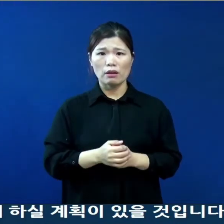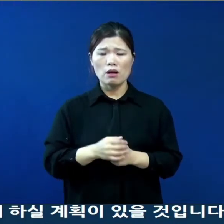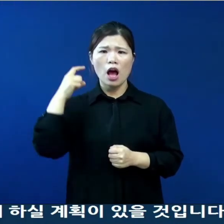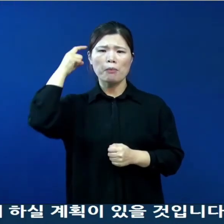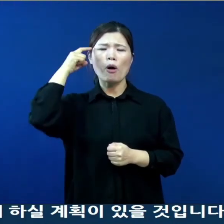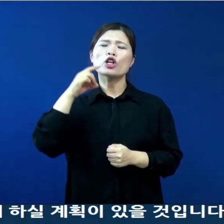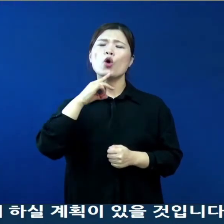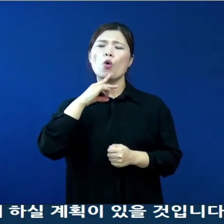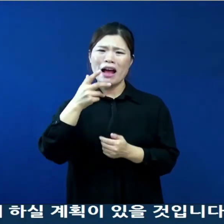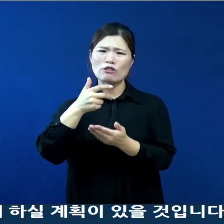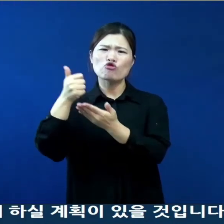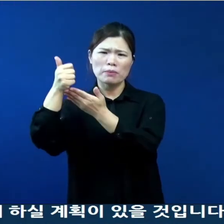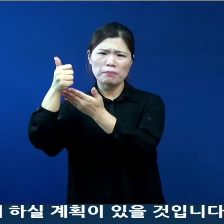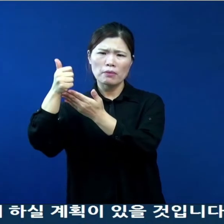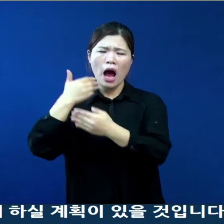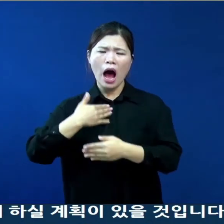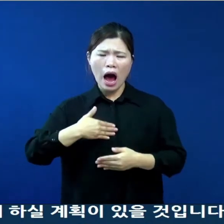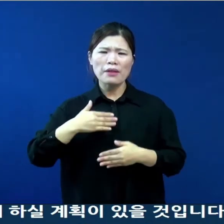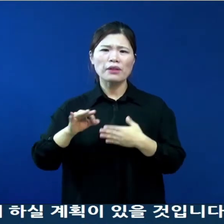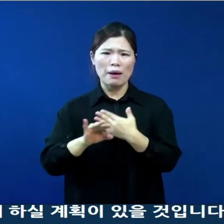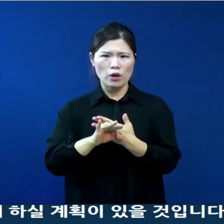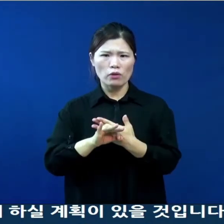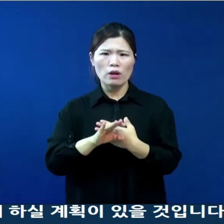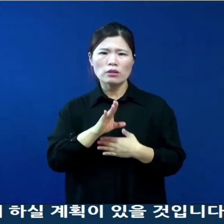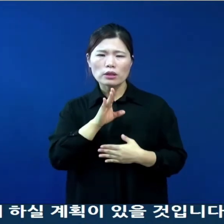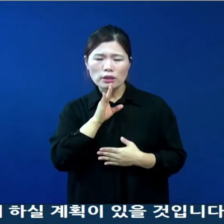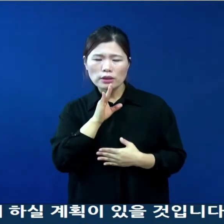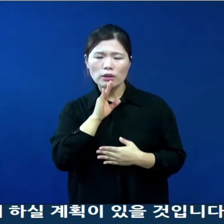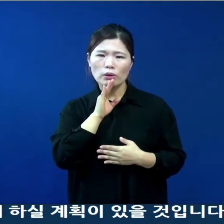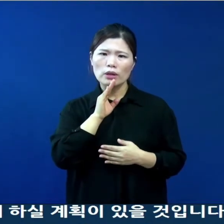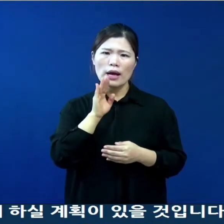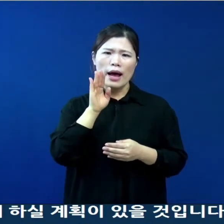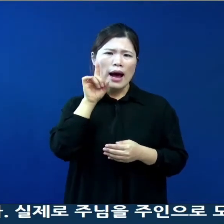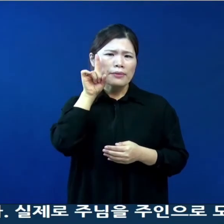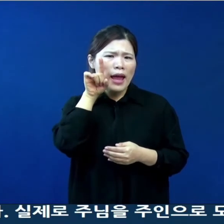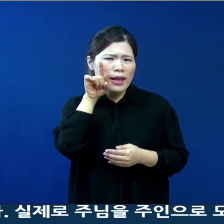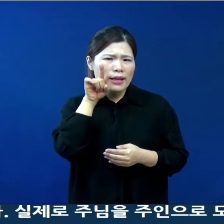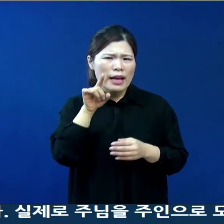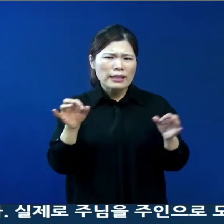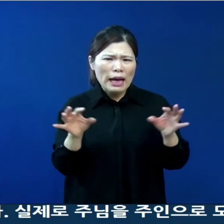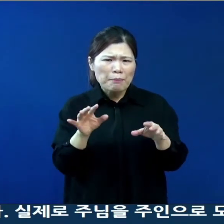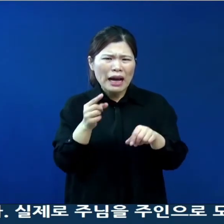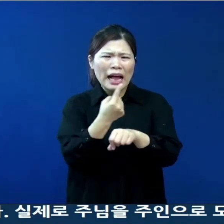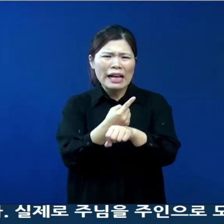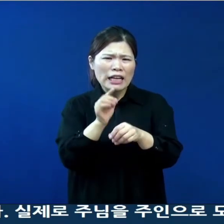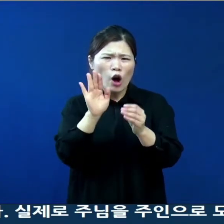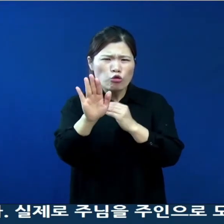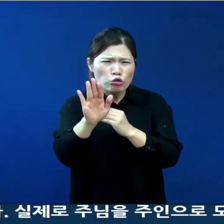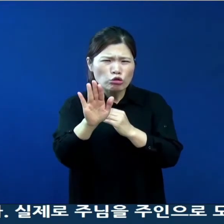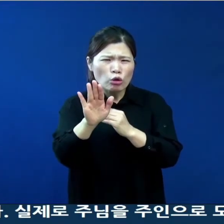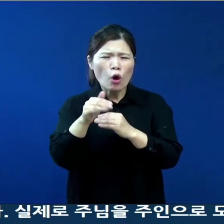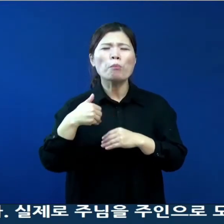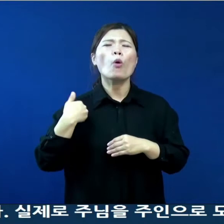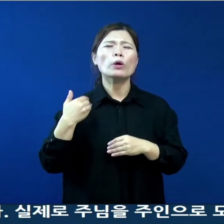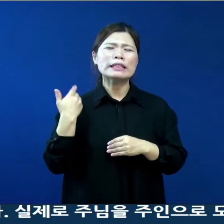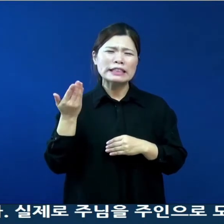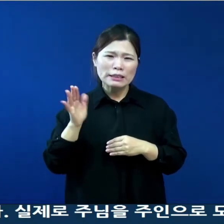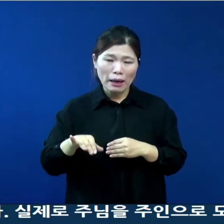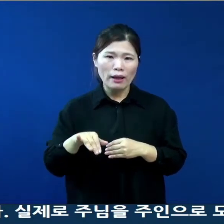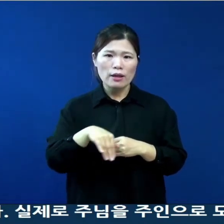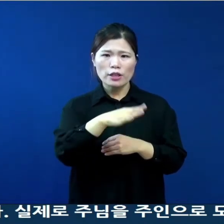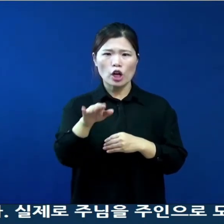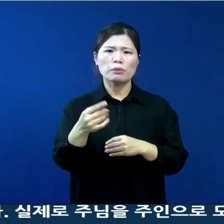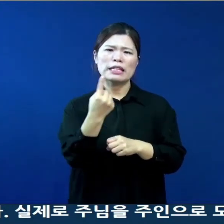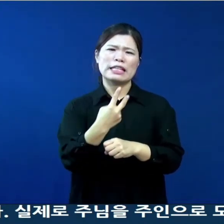있었다면 실제로 한 치 앞도 예측할 수 없는 21년도를 살아가면서, 그래서